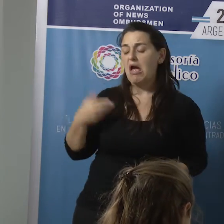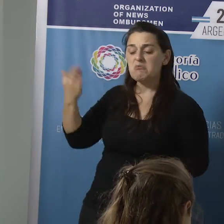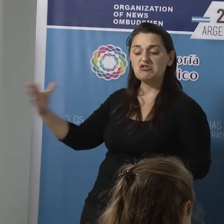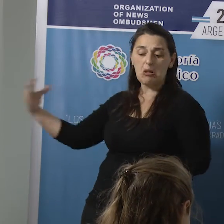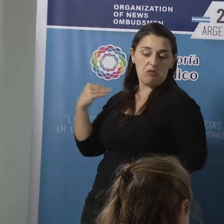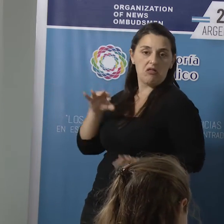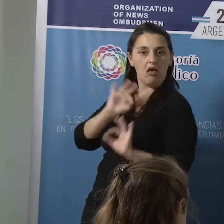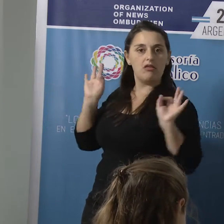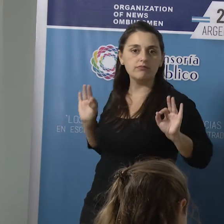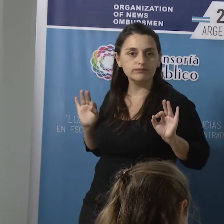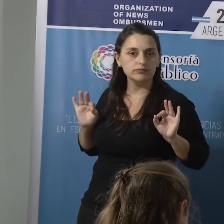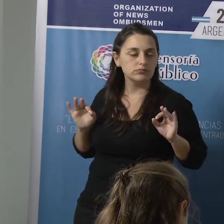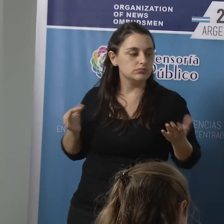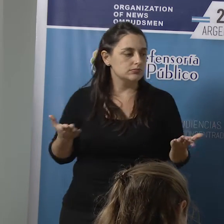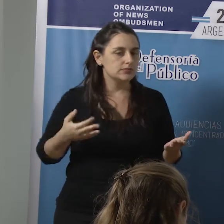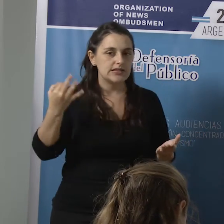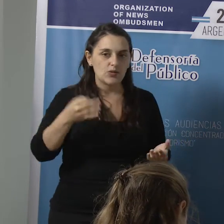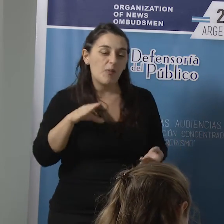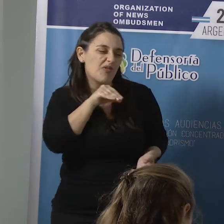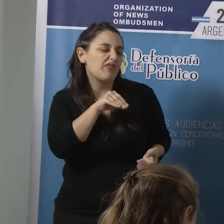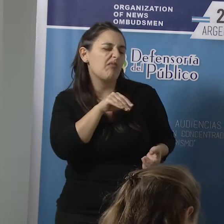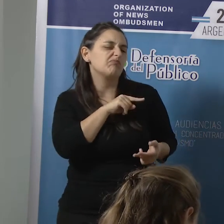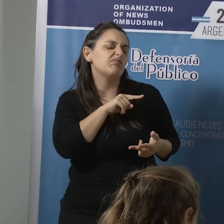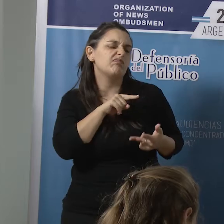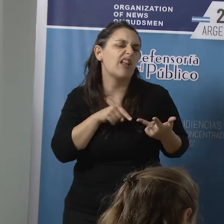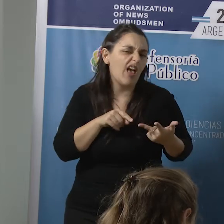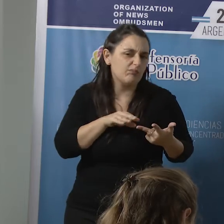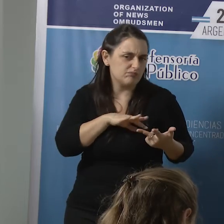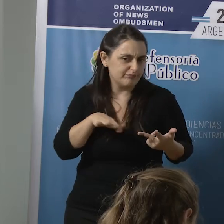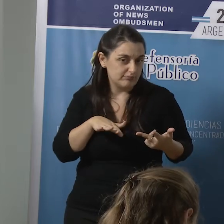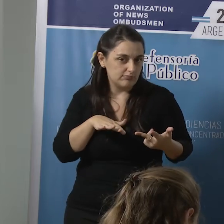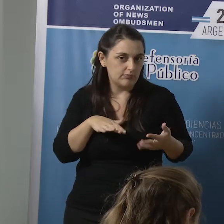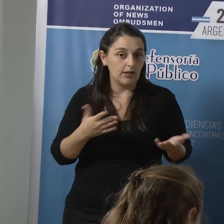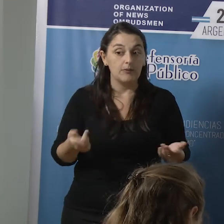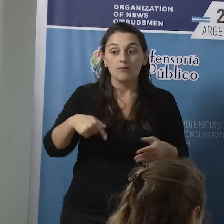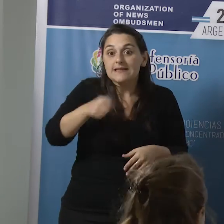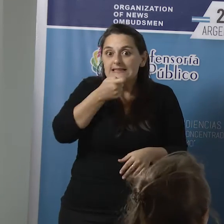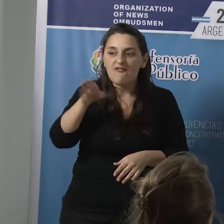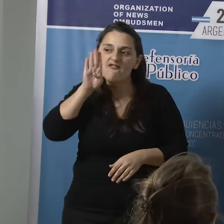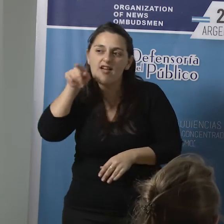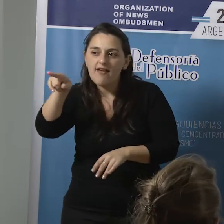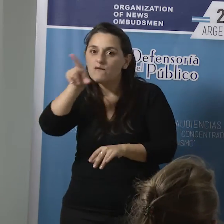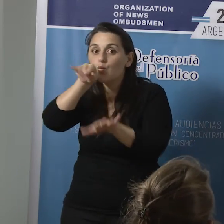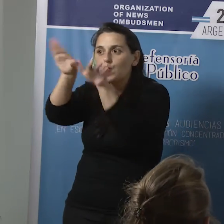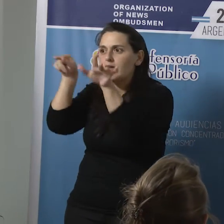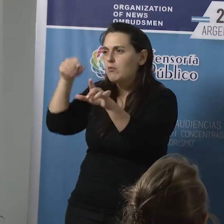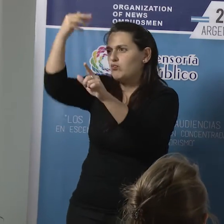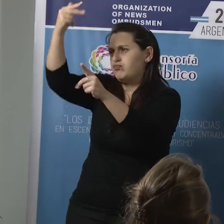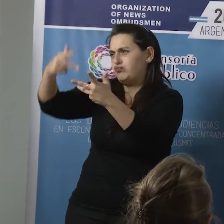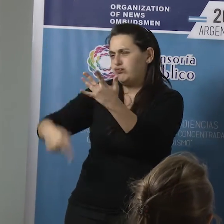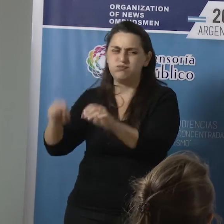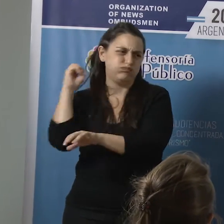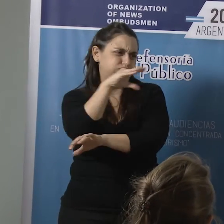al canal, y en realidad pues, se habrán llegado 3, es muy poco. Cuando vemos a redes sociales está inundada de